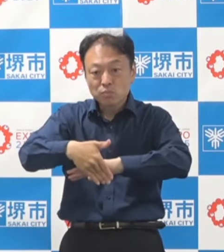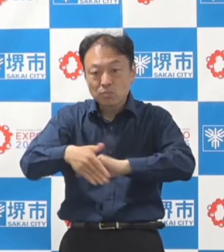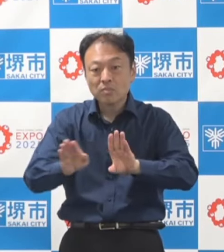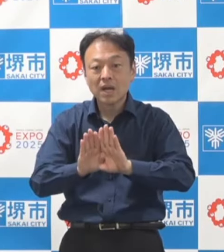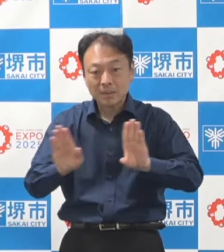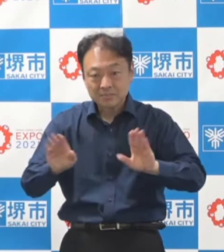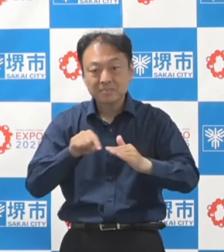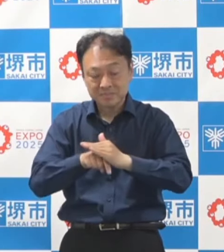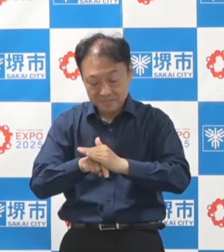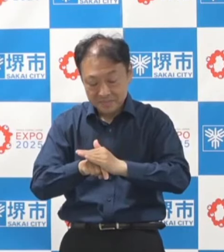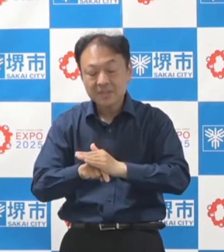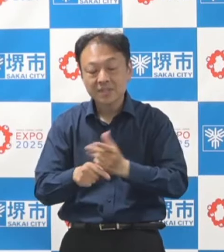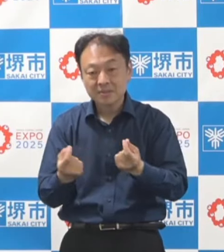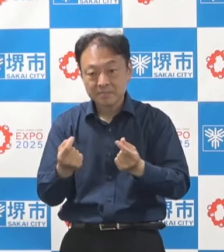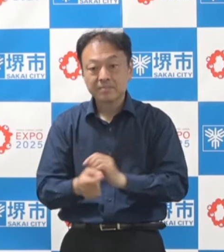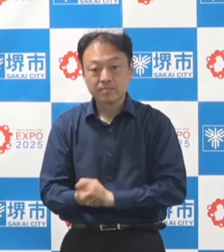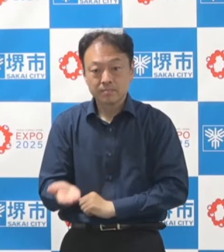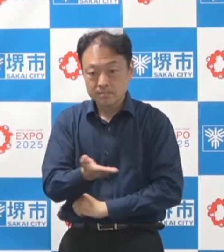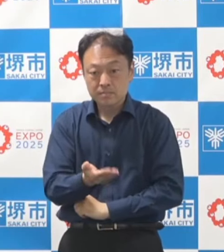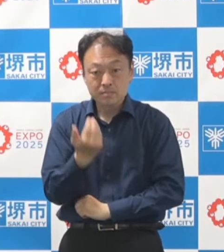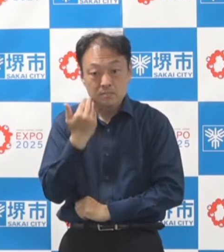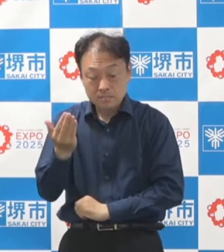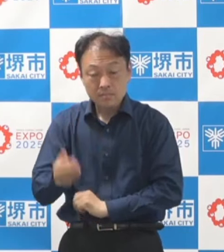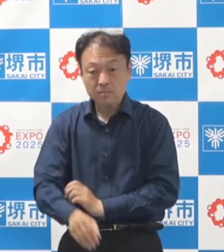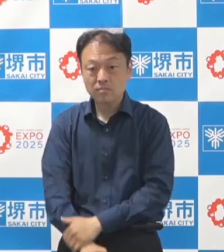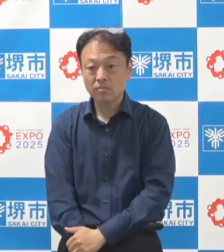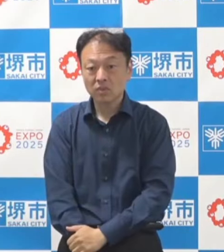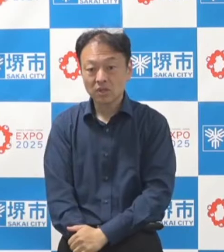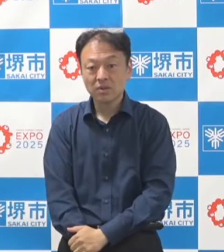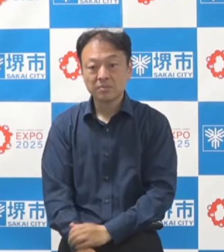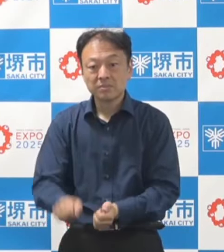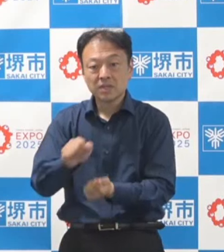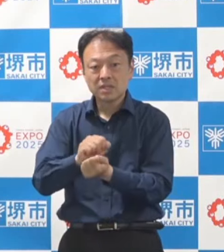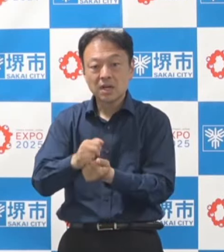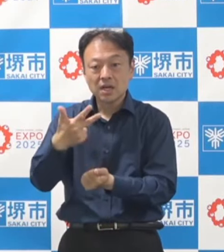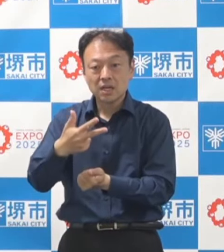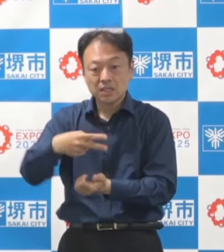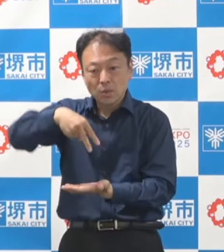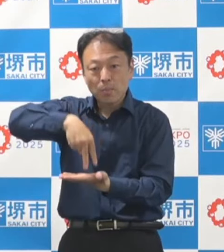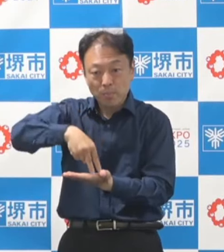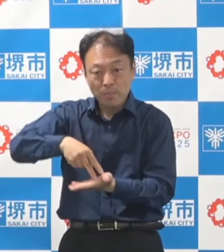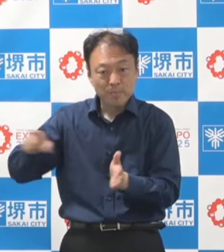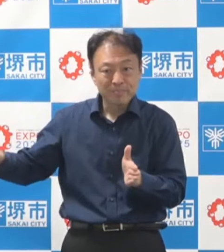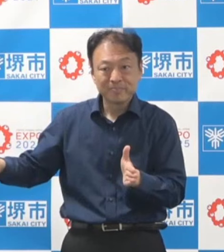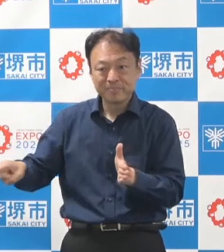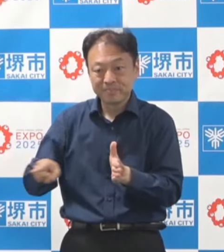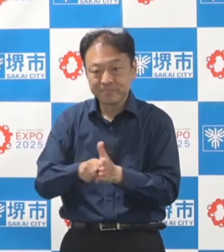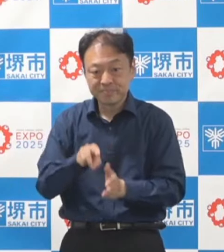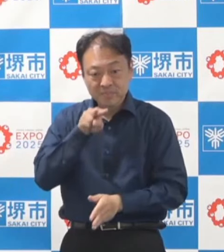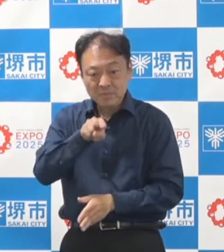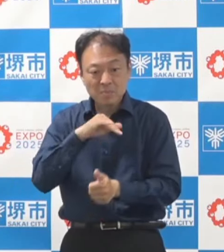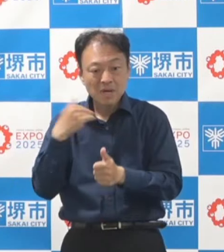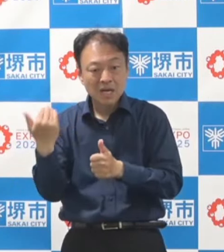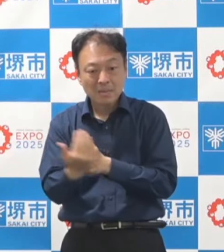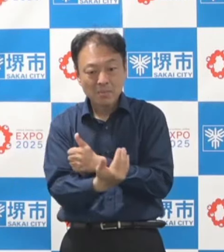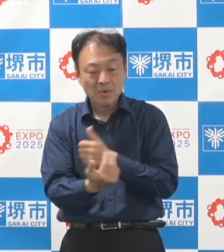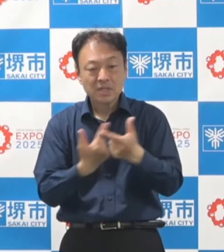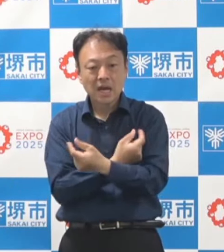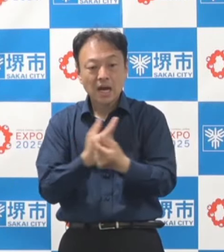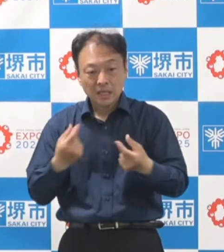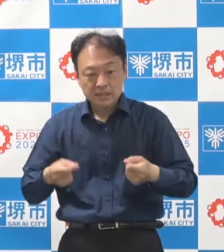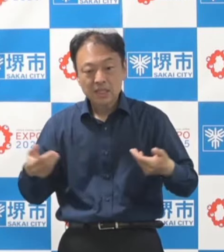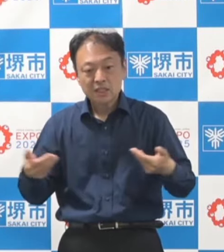で、この事業に関してなんですけど、まず堺市として今までなんかこの見守り合い事業に相当する